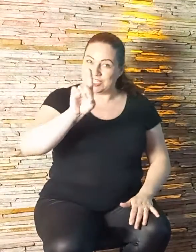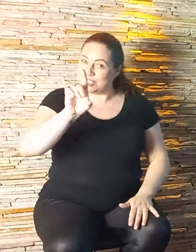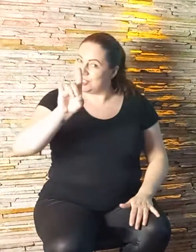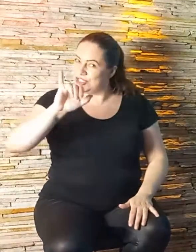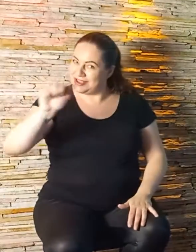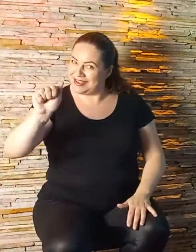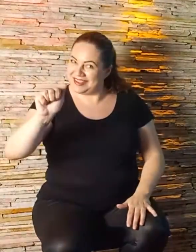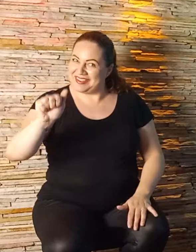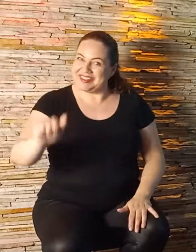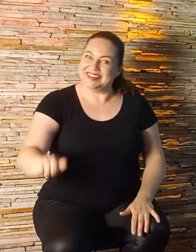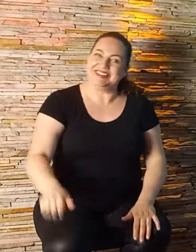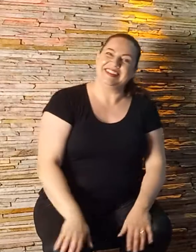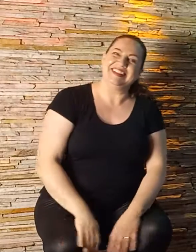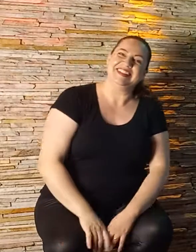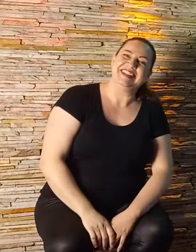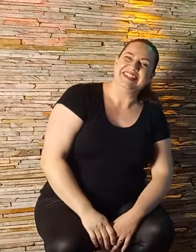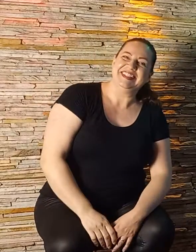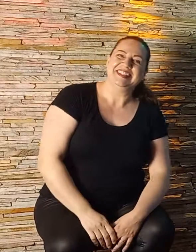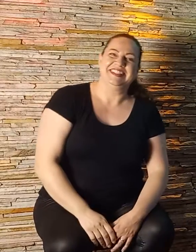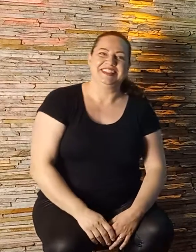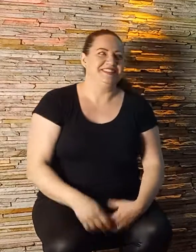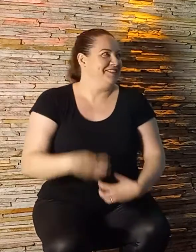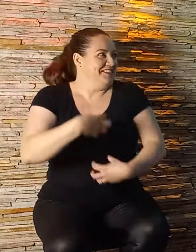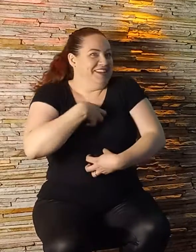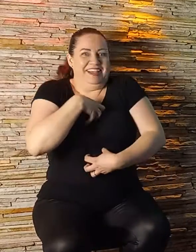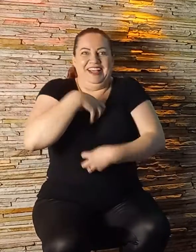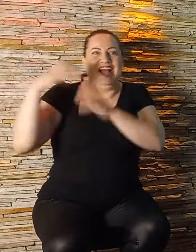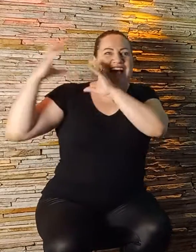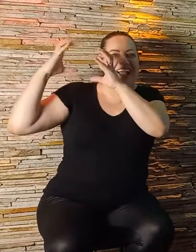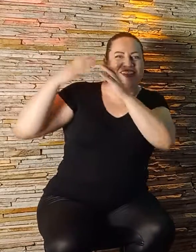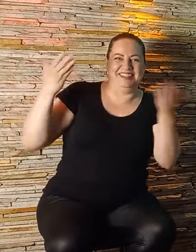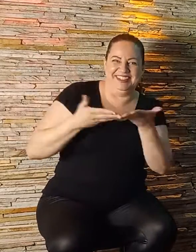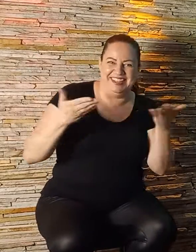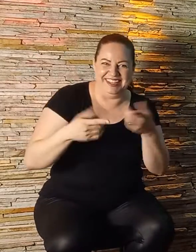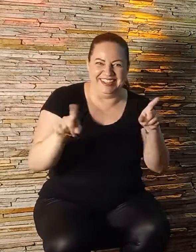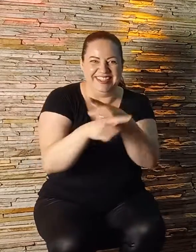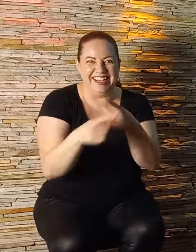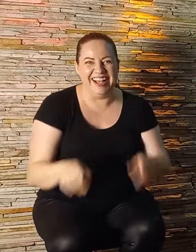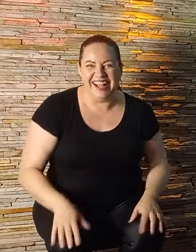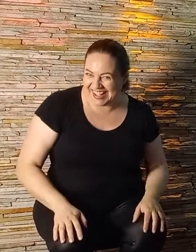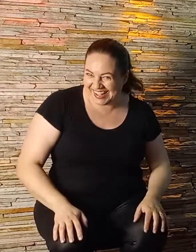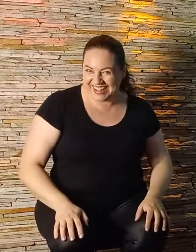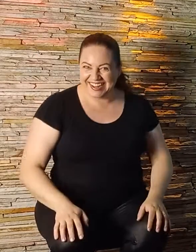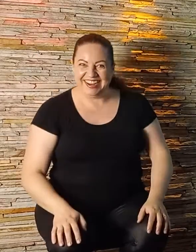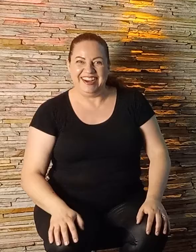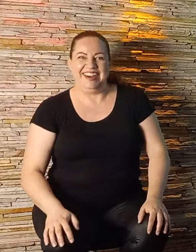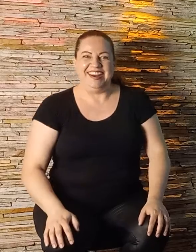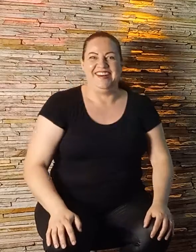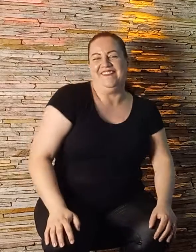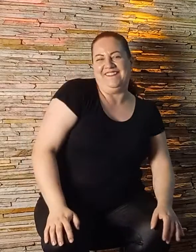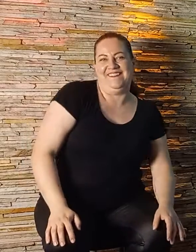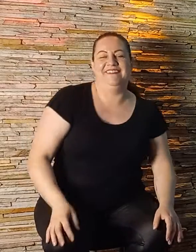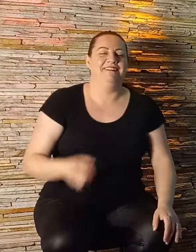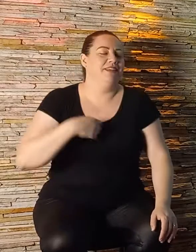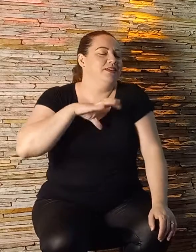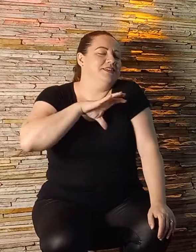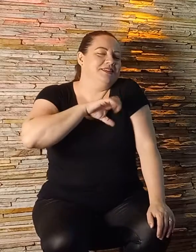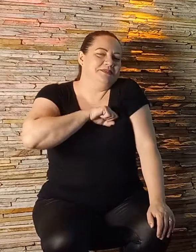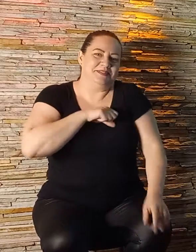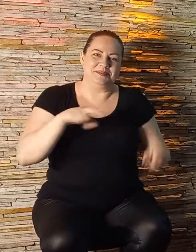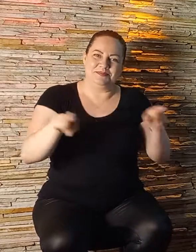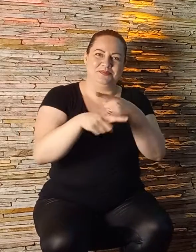2D E ai me sentindo a Rádio Cultura agora a gente eu amo